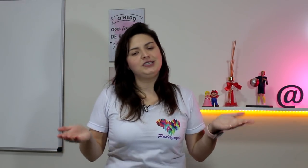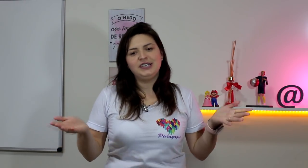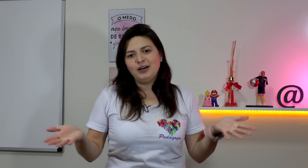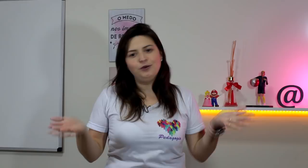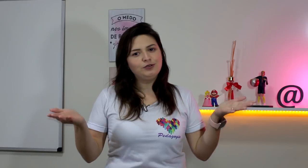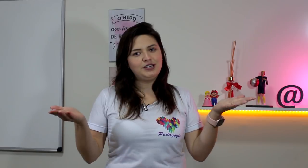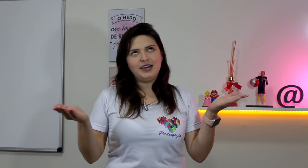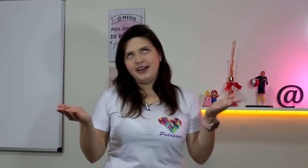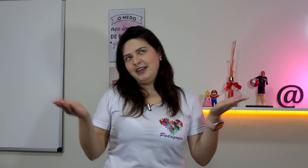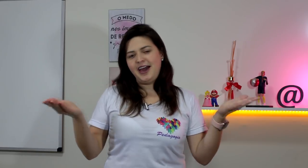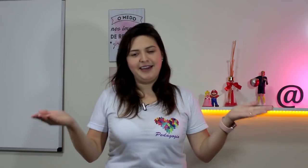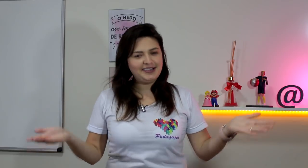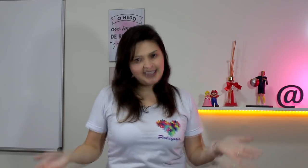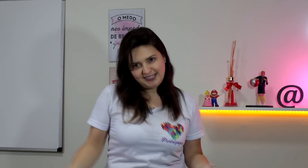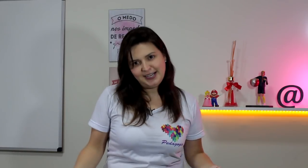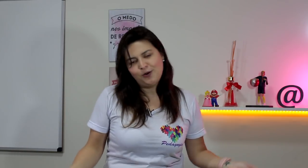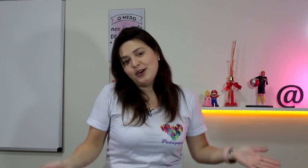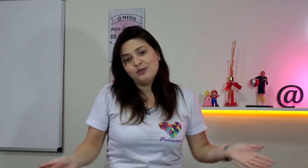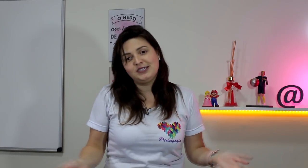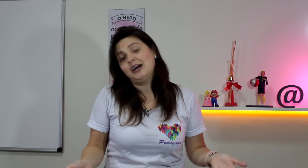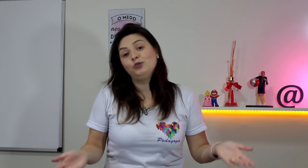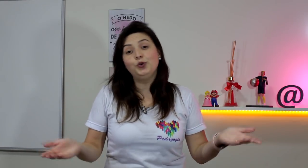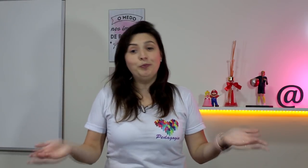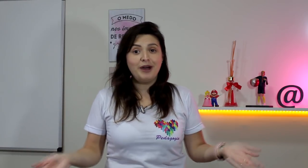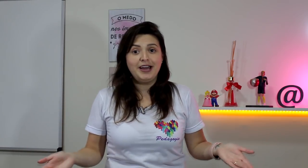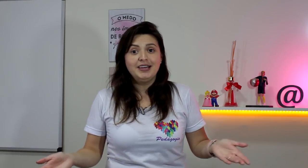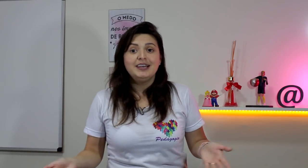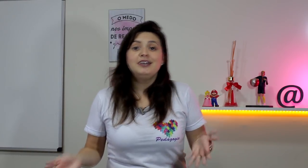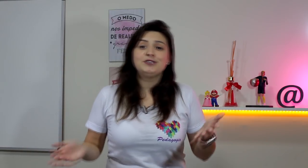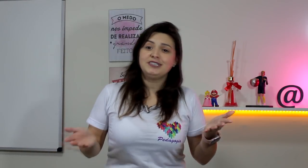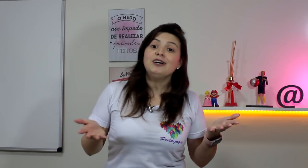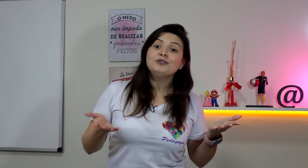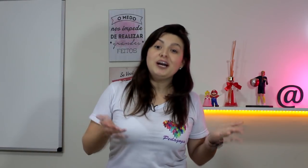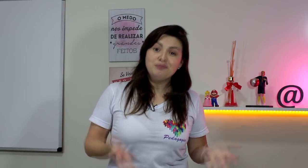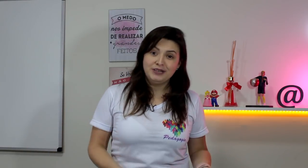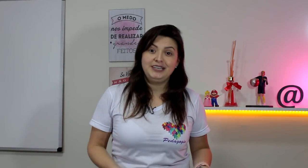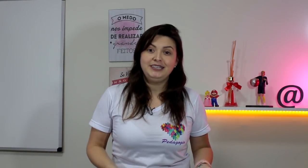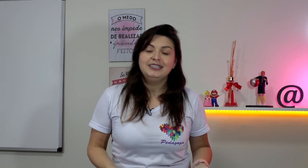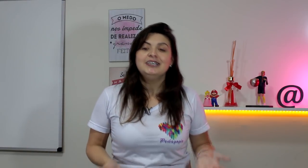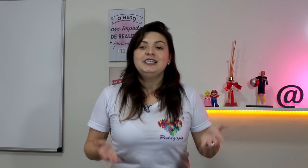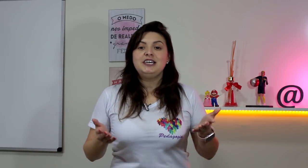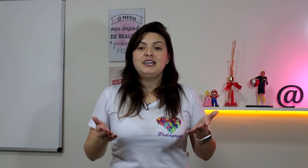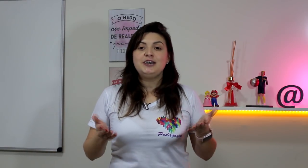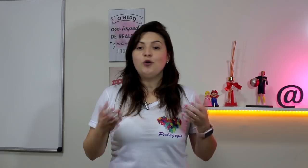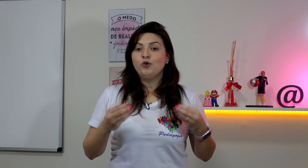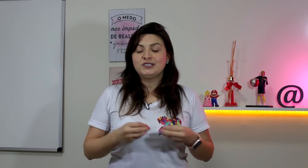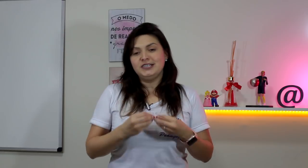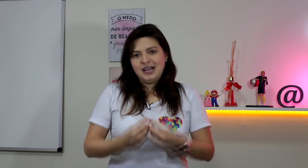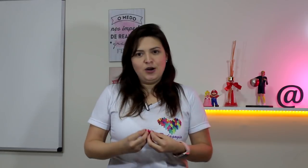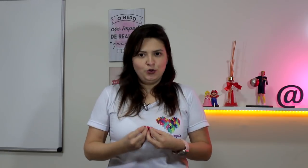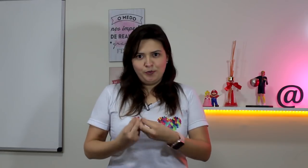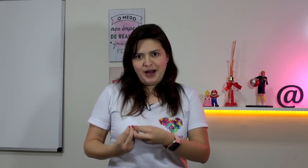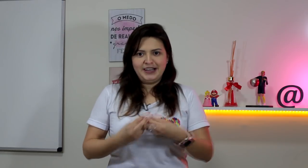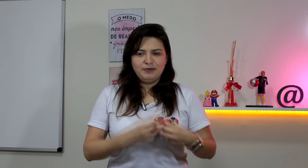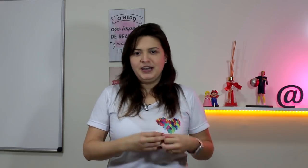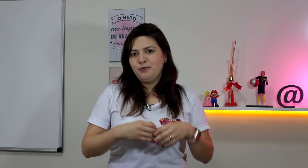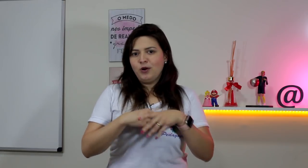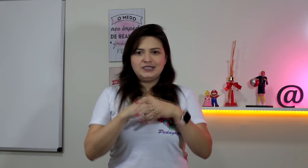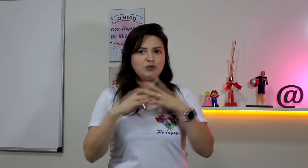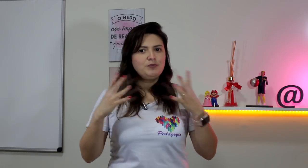sinal que ele é essencial, que é o sinal do pai e o sinal da mãe. E o sinal do pai e da mãe, ele pode ser o